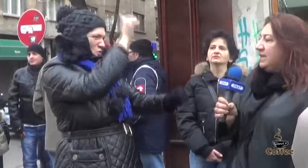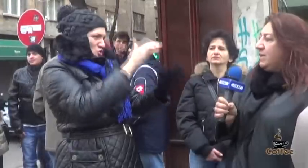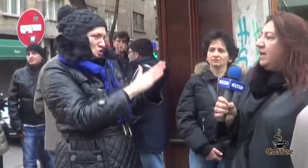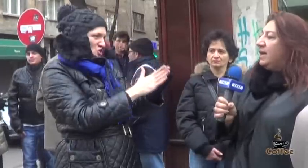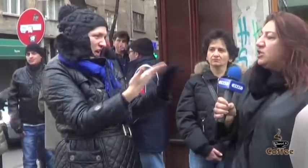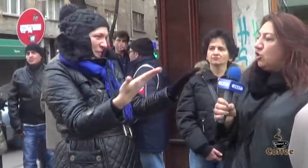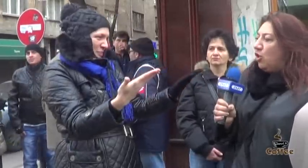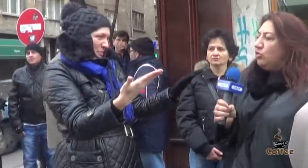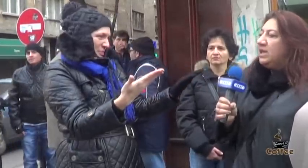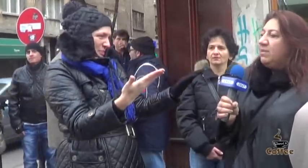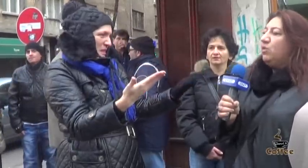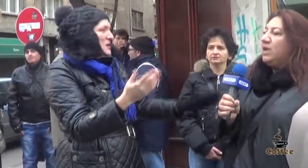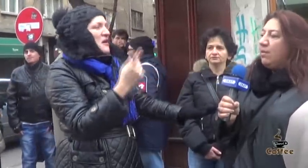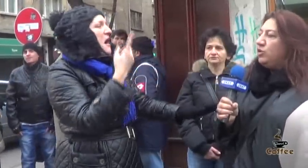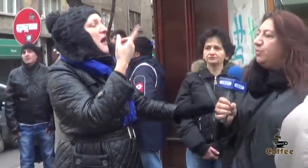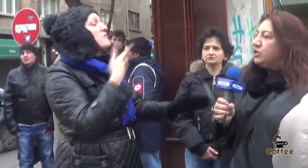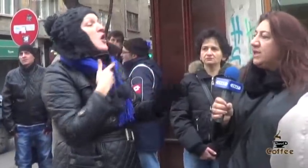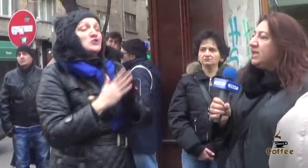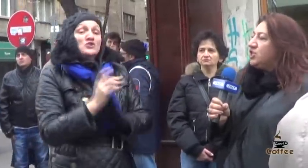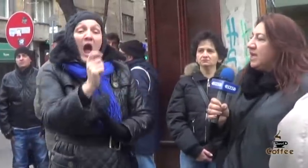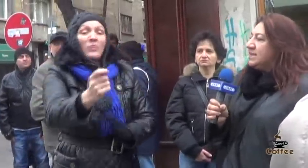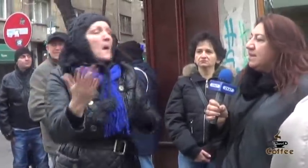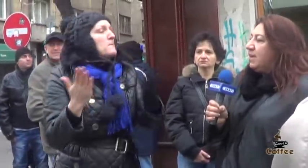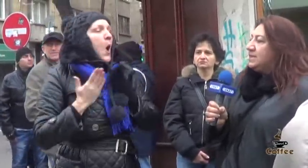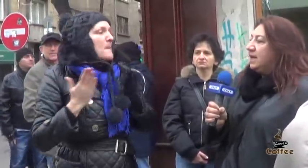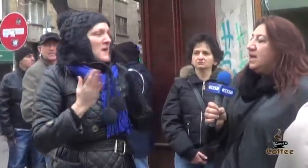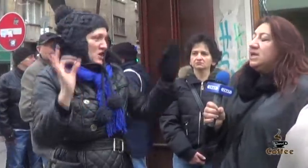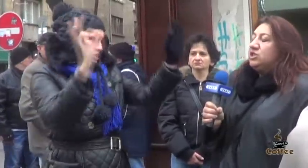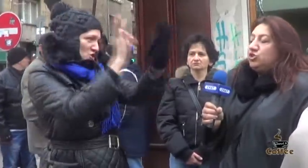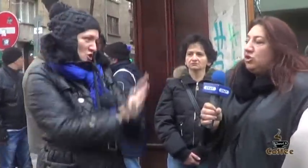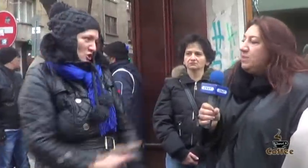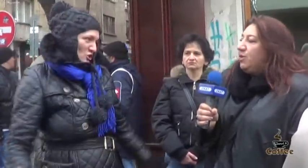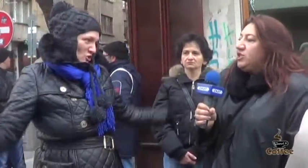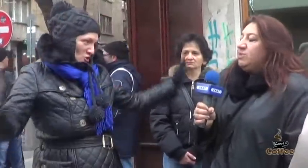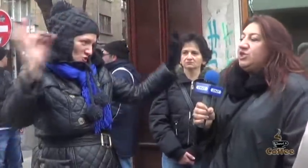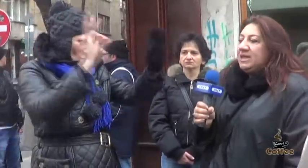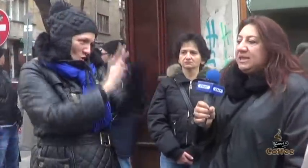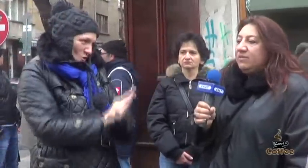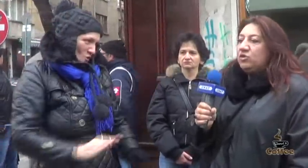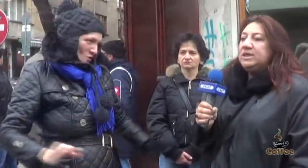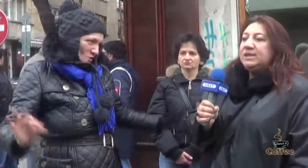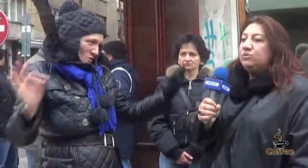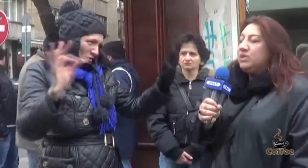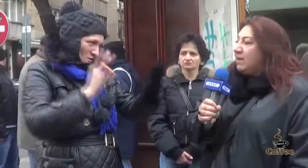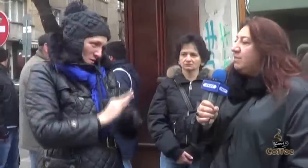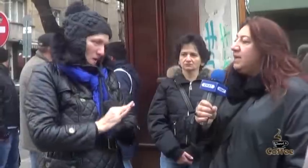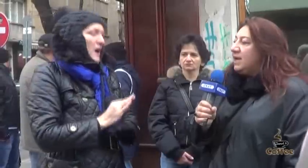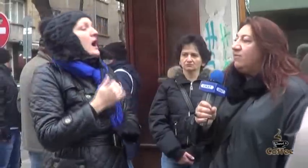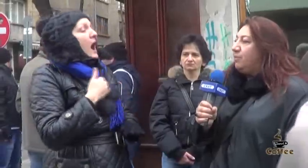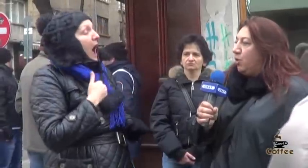Смятаме скоро да има голямо напускане на членска маса. Защо си плащаме членския внос, след като нямаме никаква